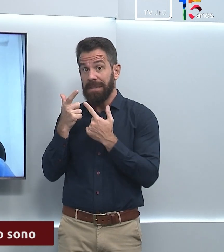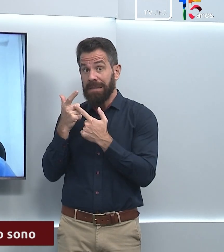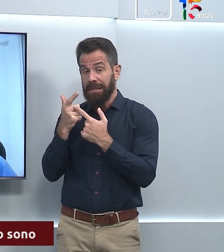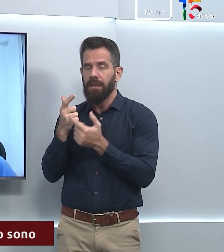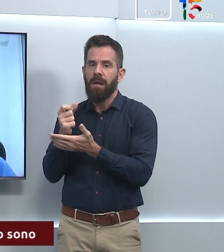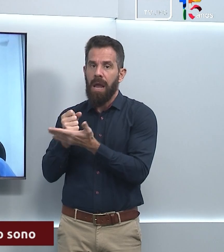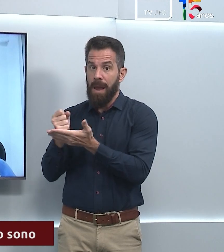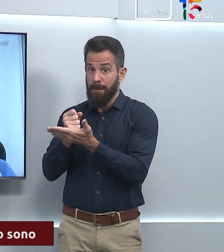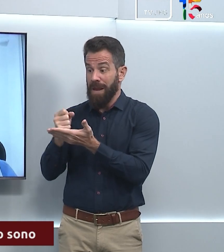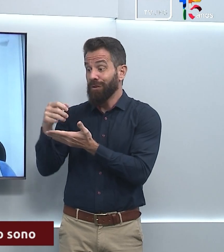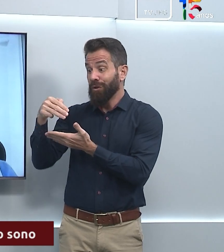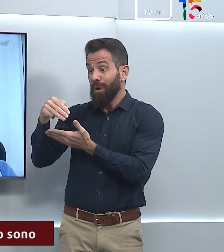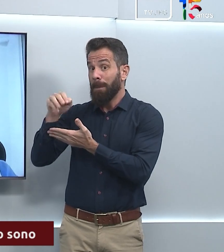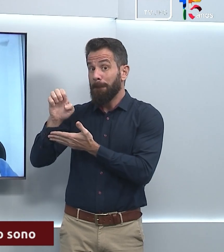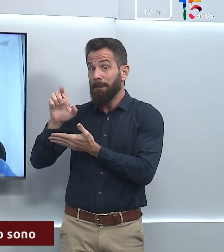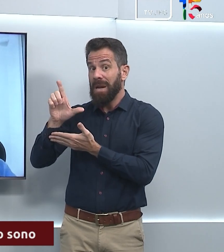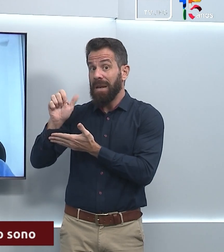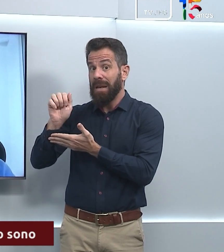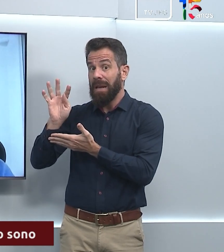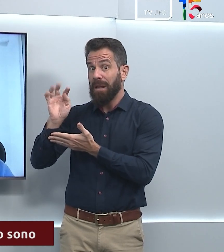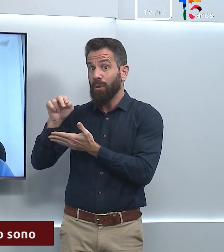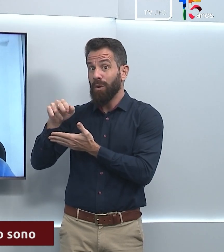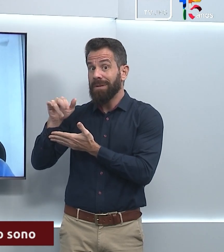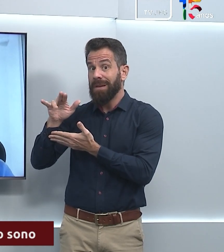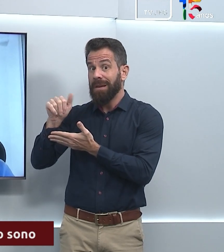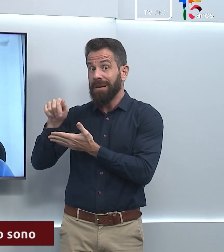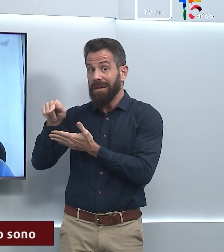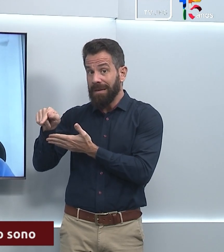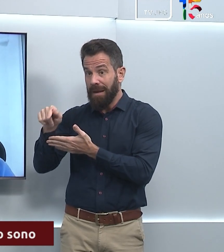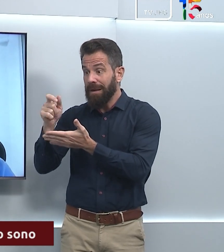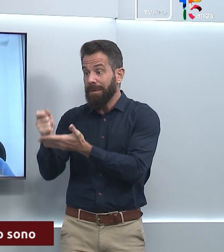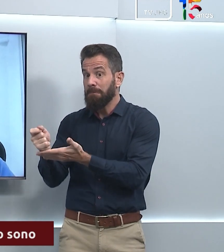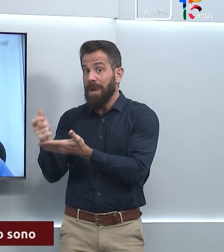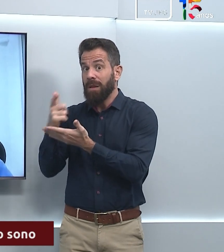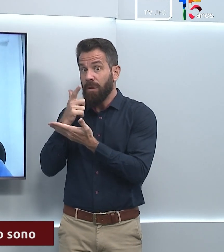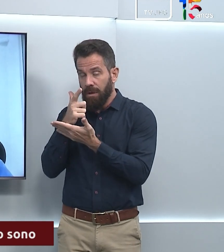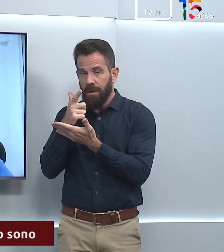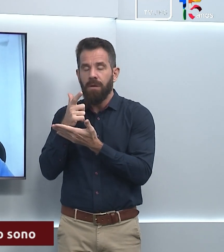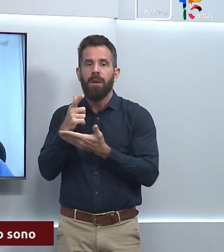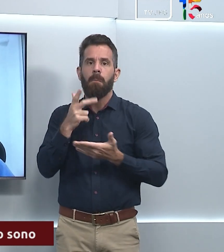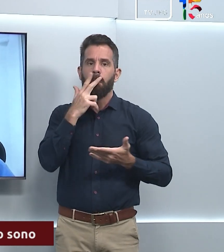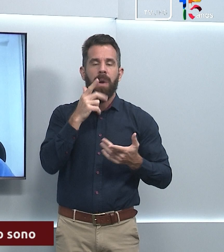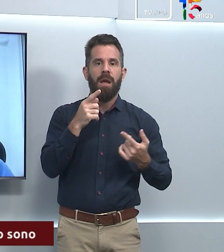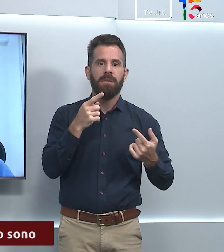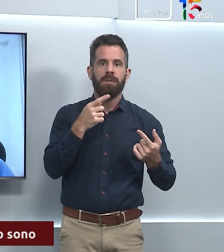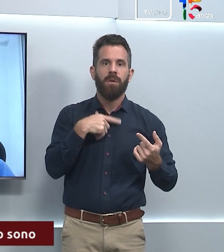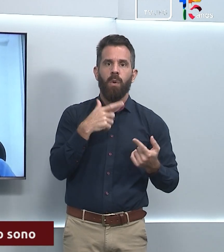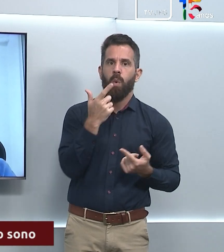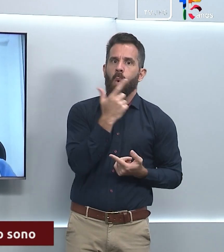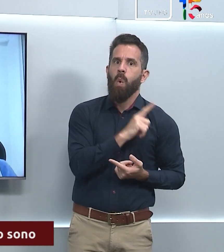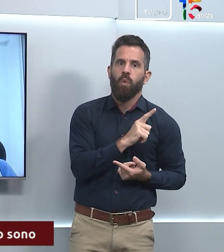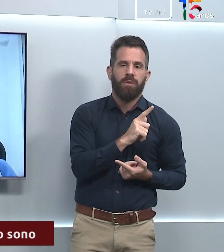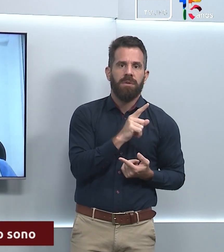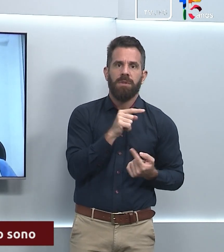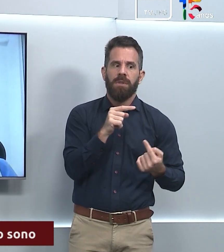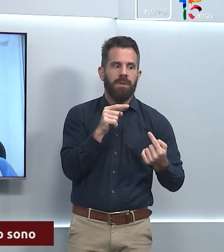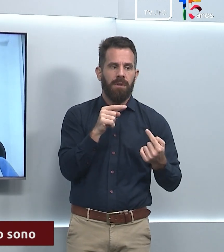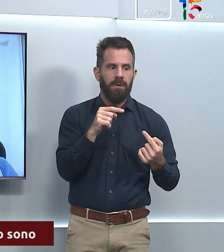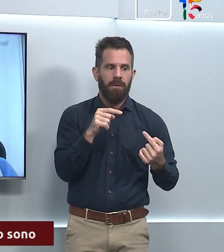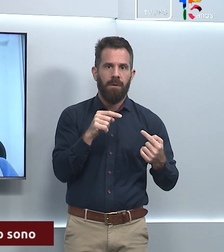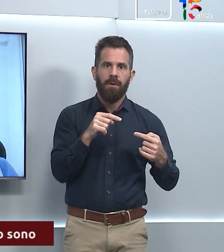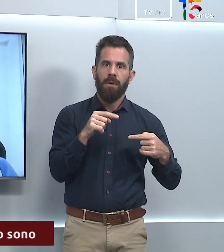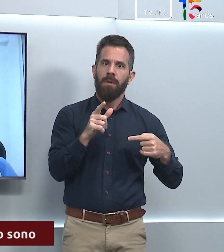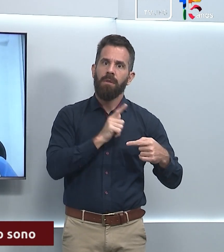sintética, elas vão ter mais resistência à ação da insulina. Já a melatonina natural que a gente produz não tem esse problema.